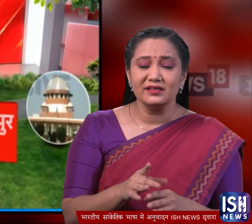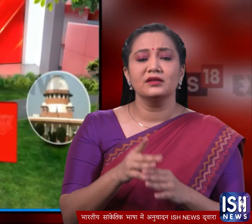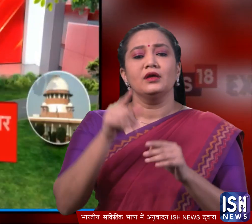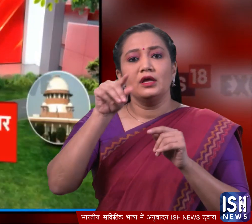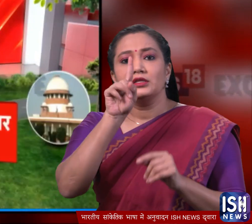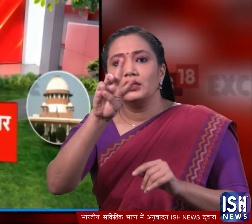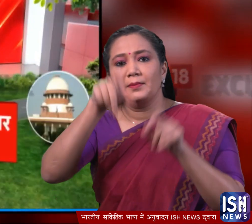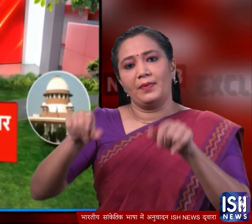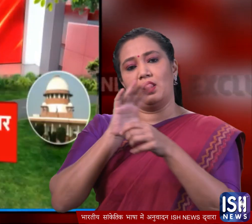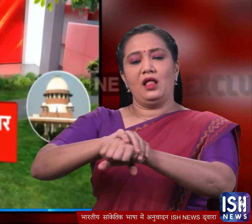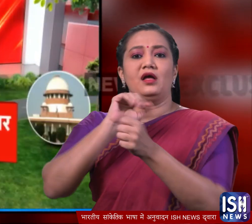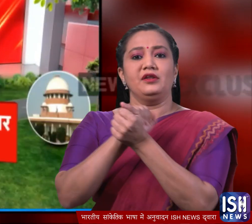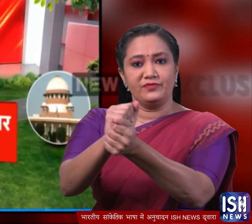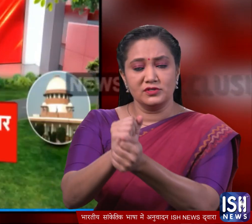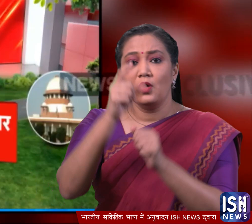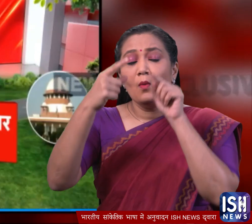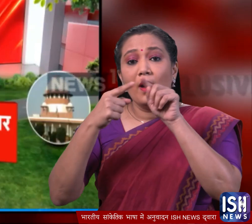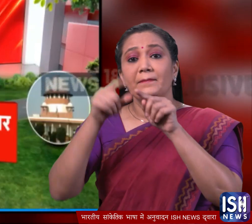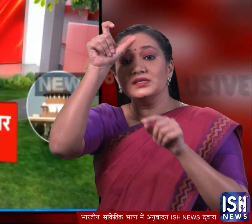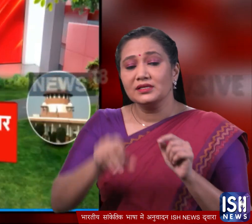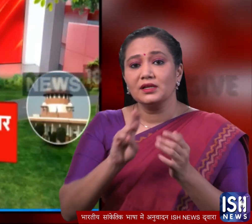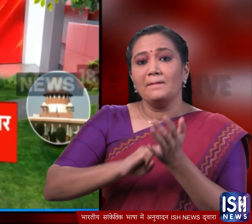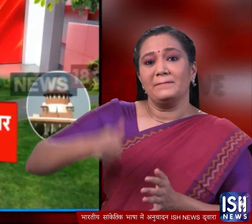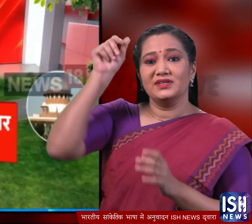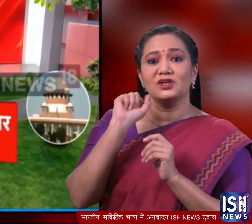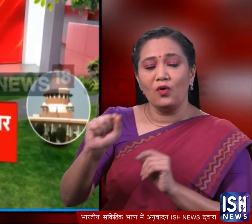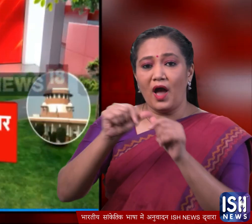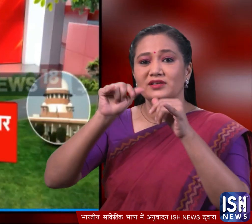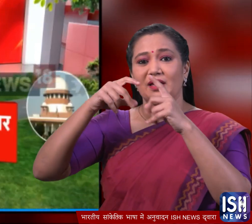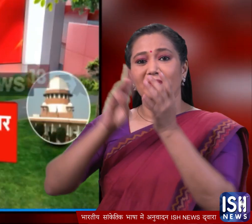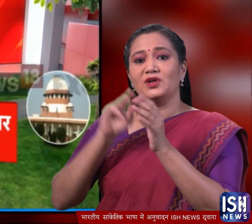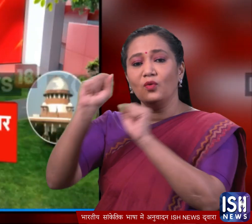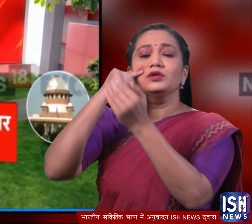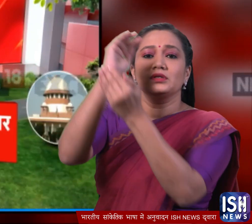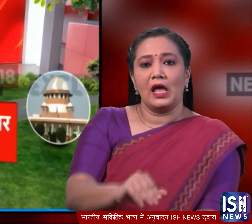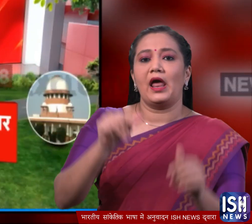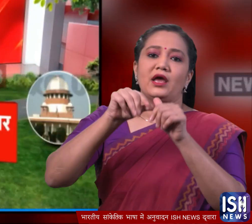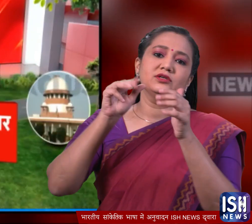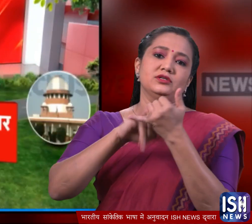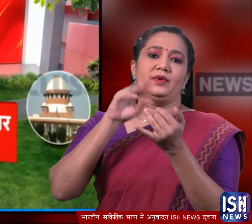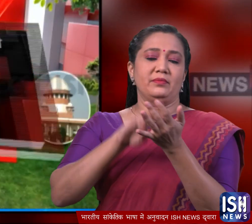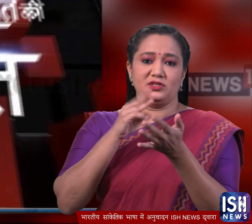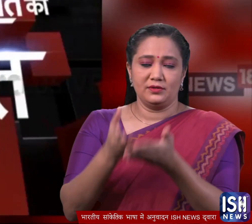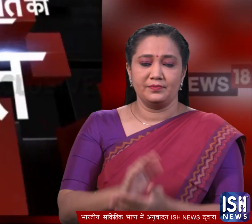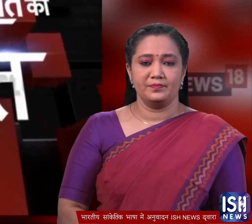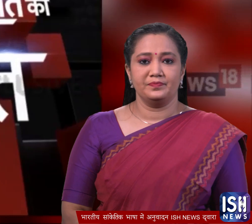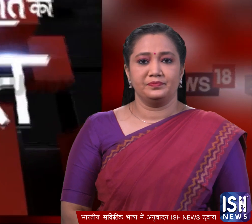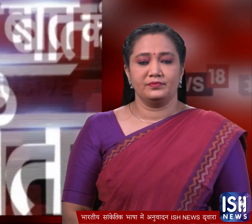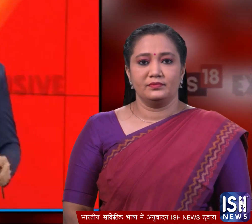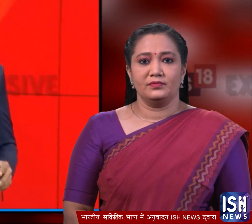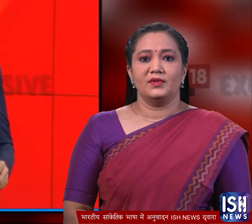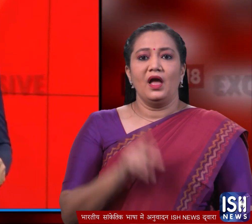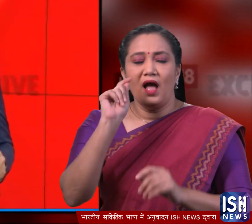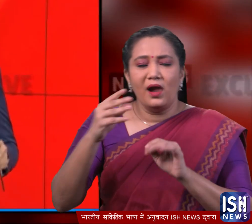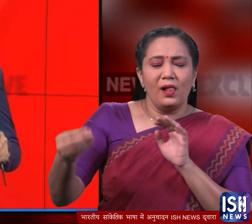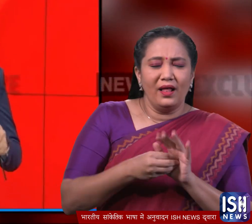इसी मामले में 13 आरोपी गिरफ्तार हुए, जिनमें एक केंद्रीय गृह राज्य मंत्री अजय मिश्रा के बेटे आशीष मिश्रा भी हैं। काम के